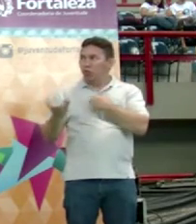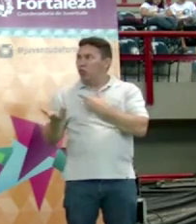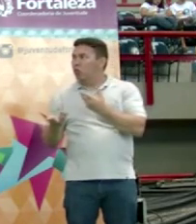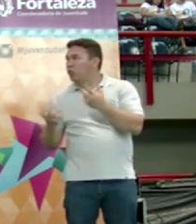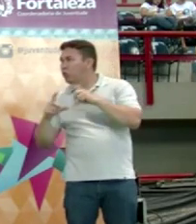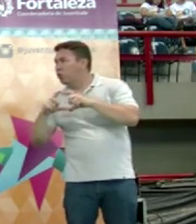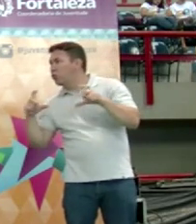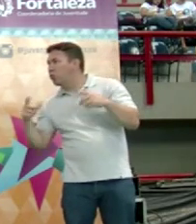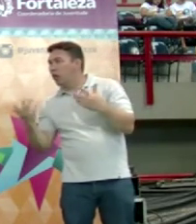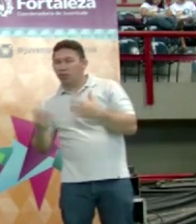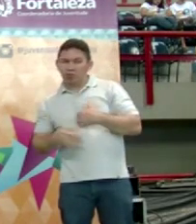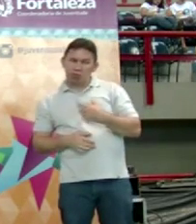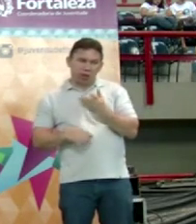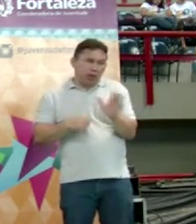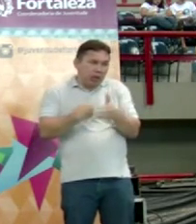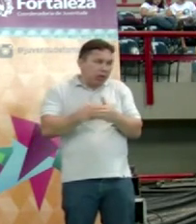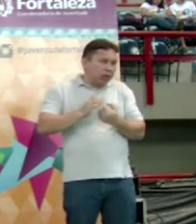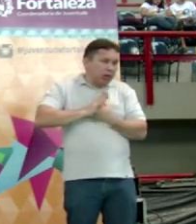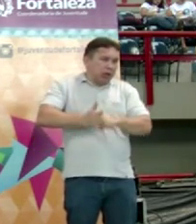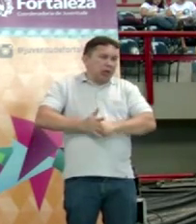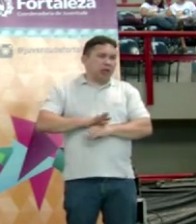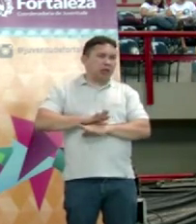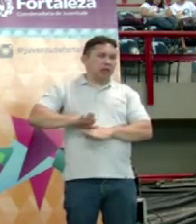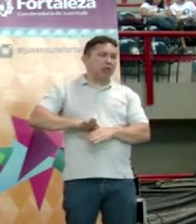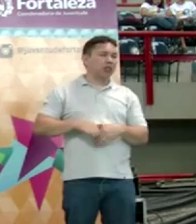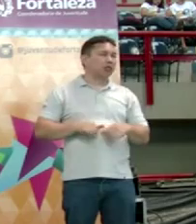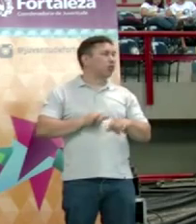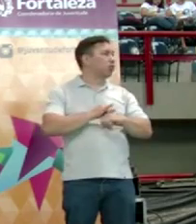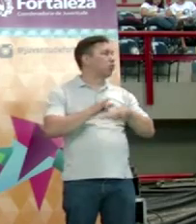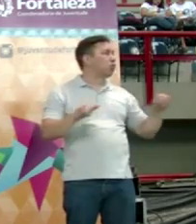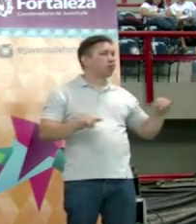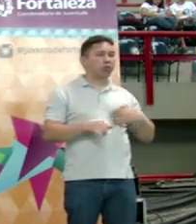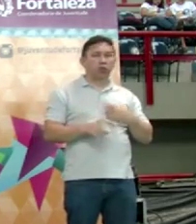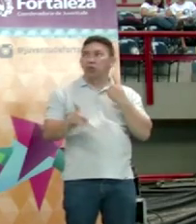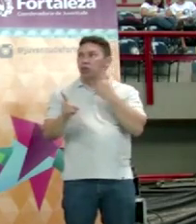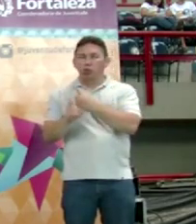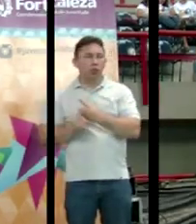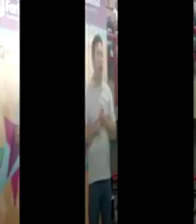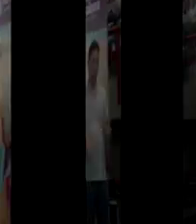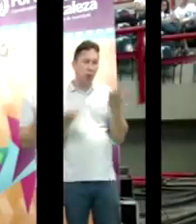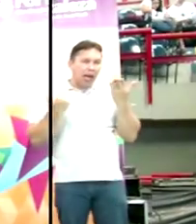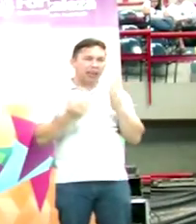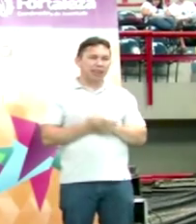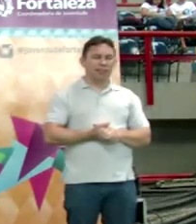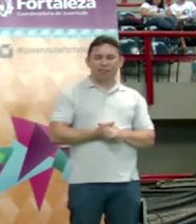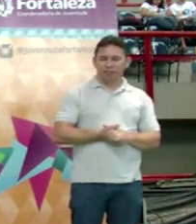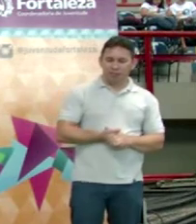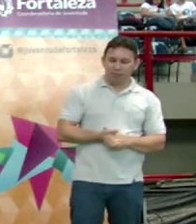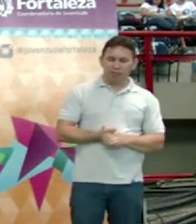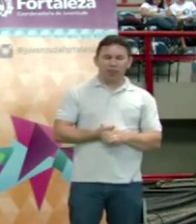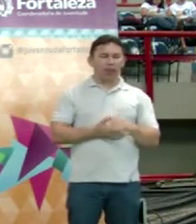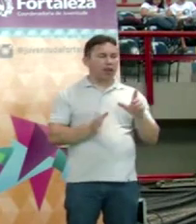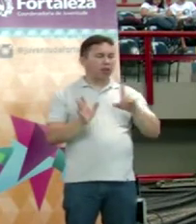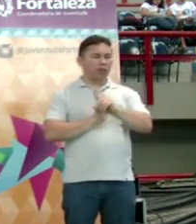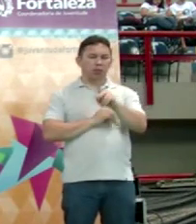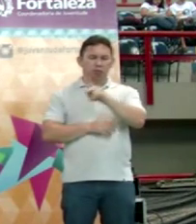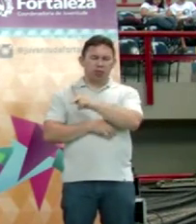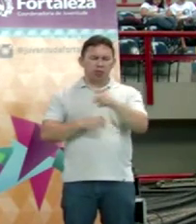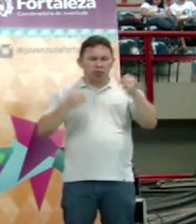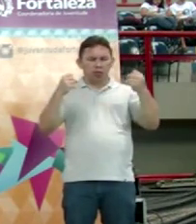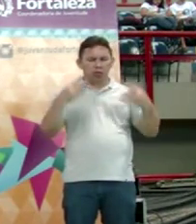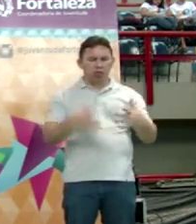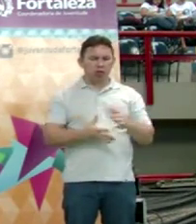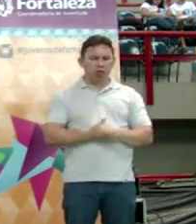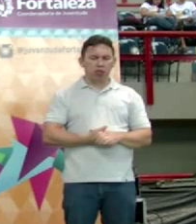segredo tecnológico, né? O dia que a gente souber, a gente pode ganhar um bocado de dinheiro também, né? Professor, o senhor